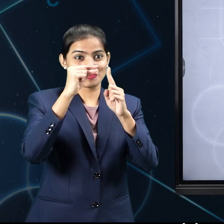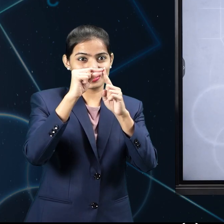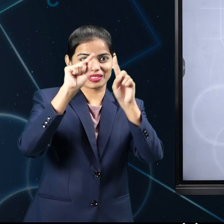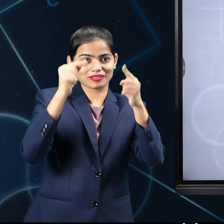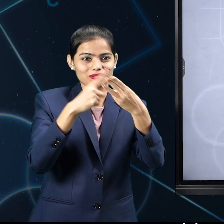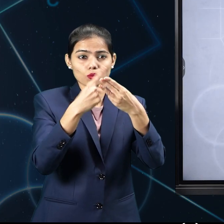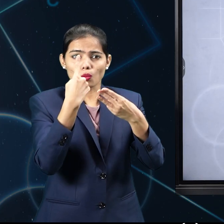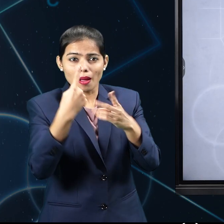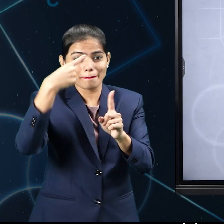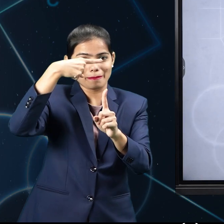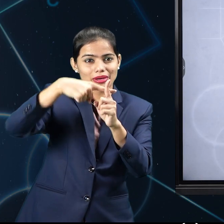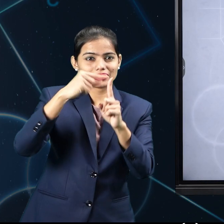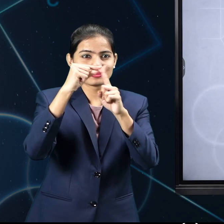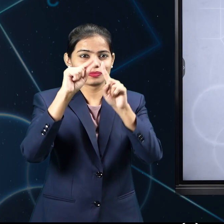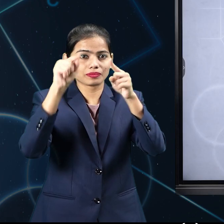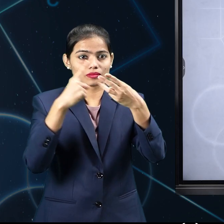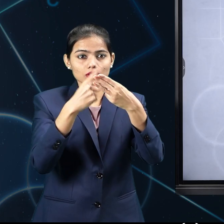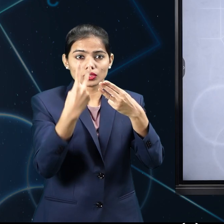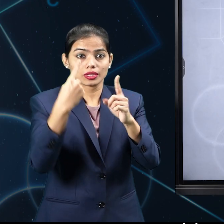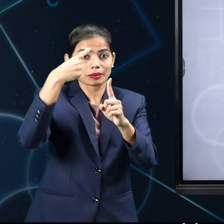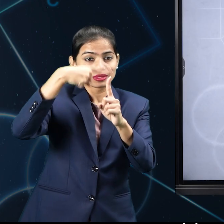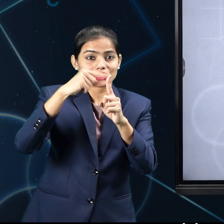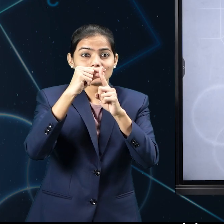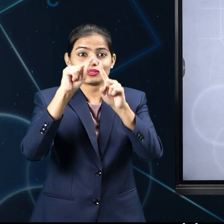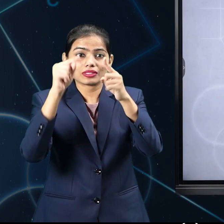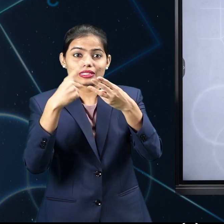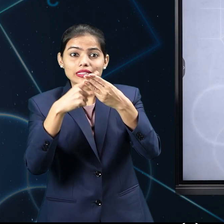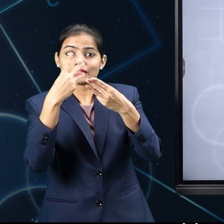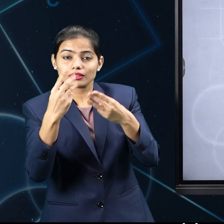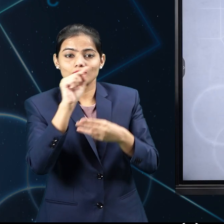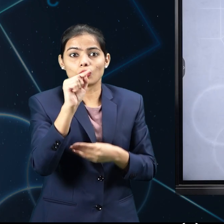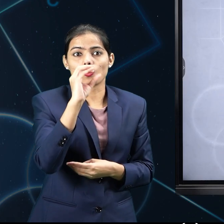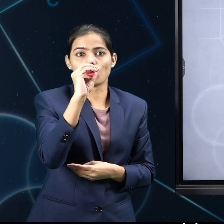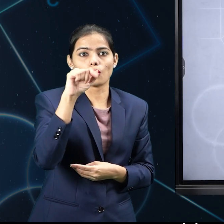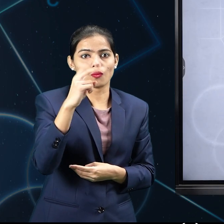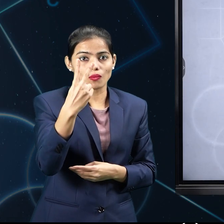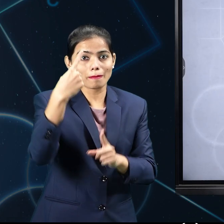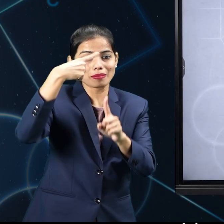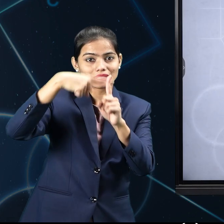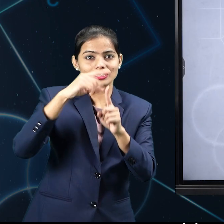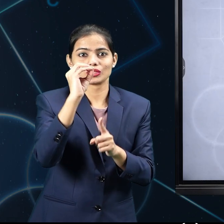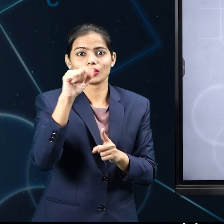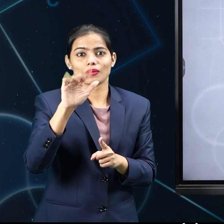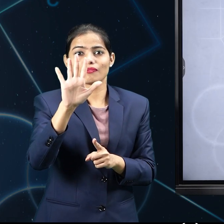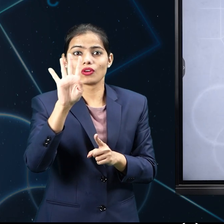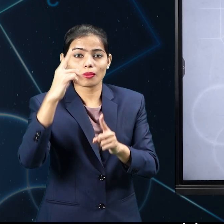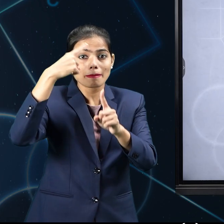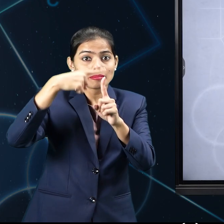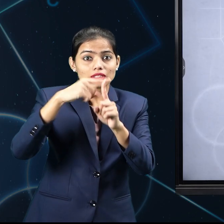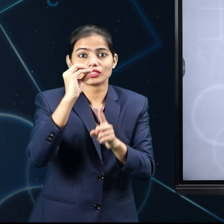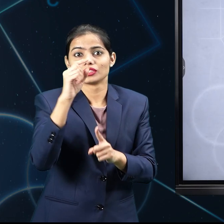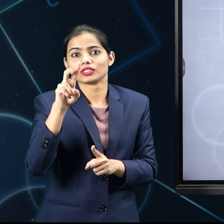0.2 प्लस 0.54 प्लस 0.26 जर आपण याची बेरीज काढली तर आपल्याला उत्तर हे 1